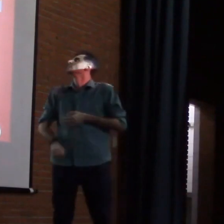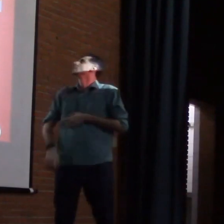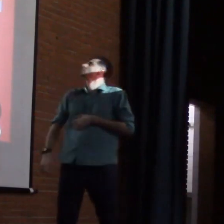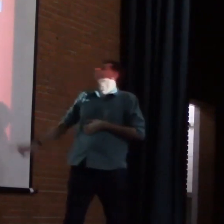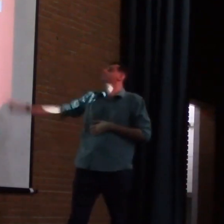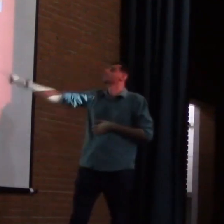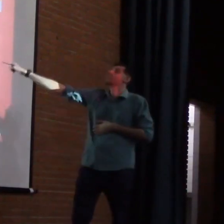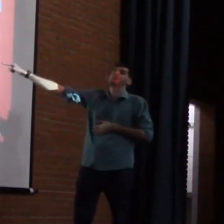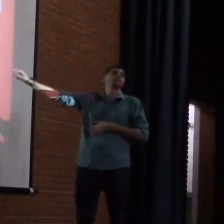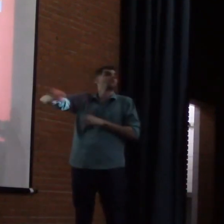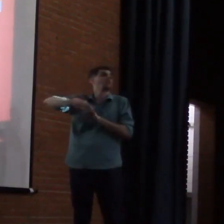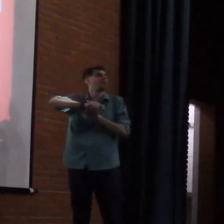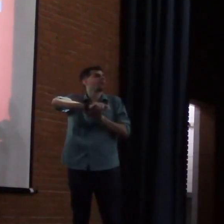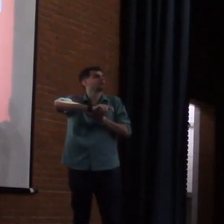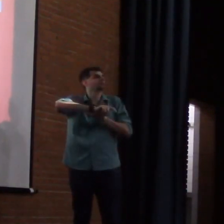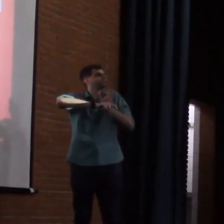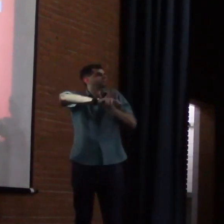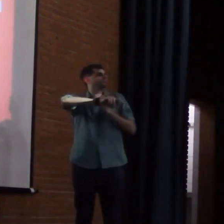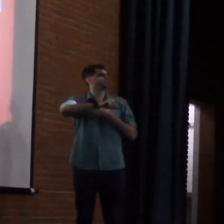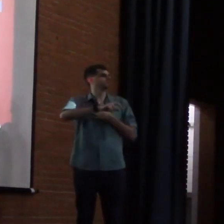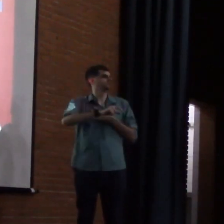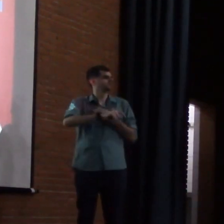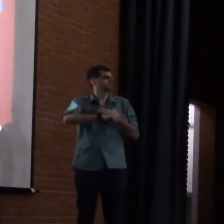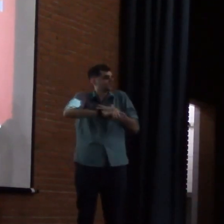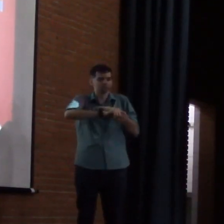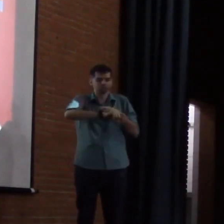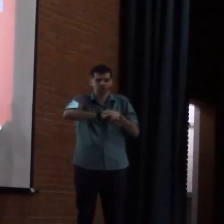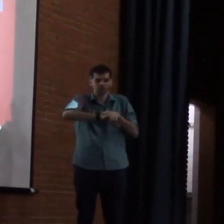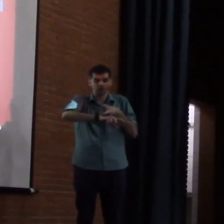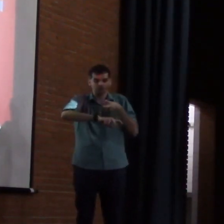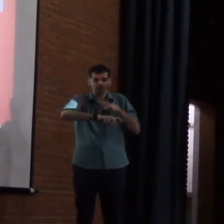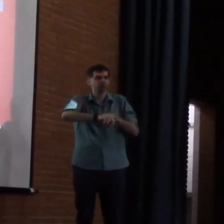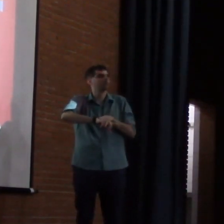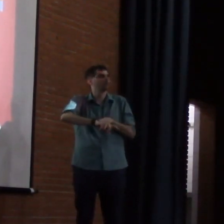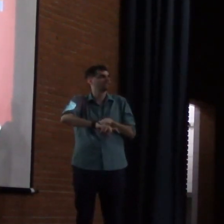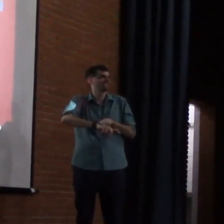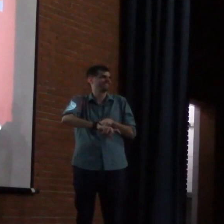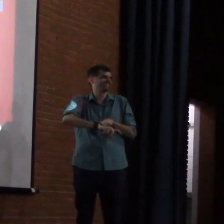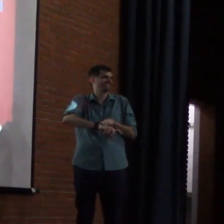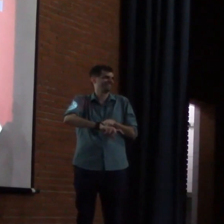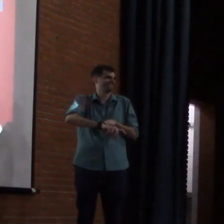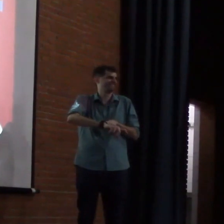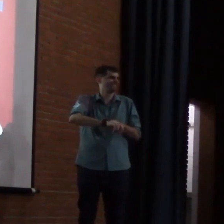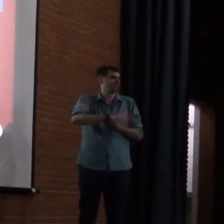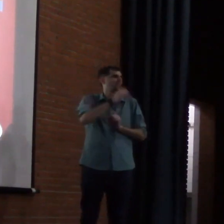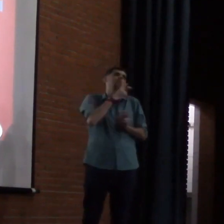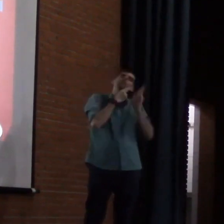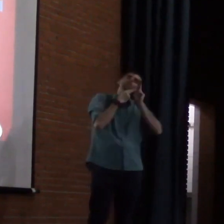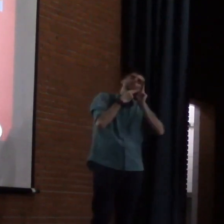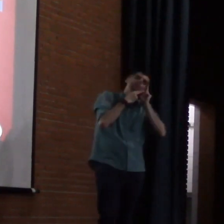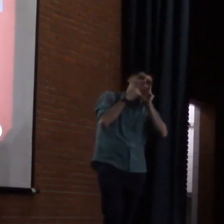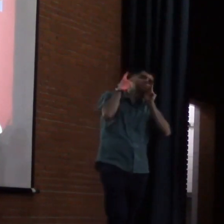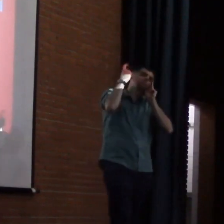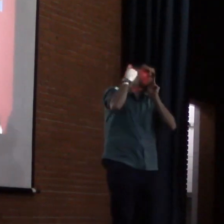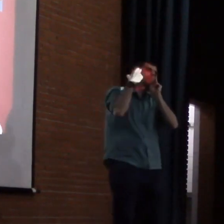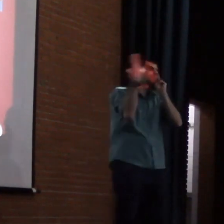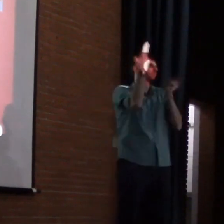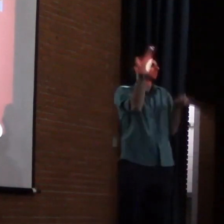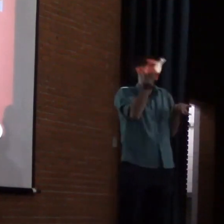um aparelho que consegue se comunicar com língua de sinais. Um relógio que ele alerta, né? Através de vibração, por exemplo, se o surdo está dormindo,